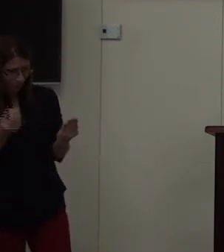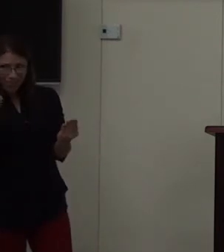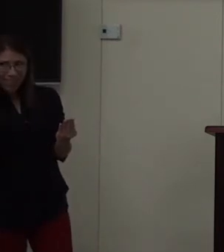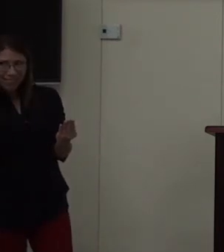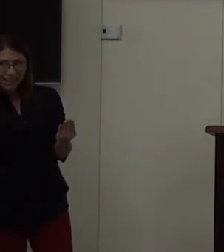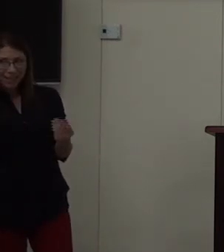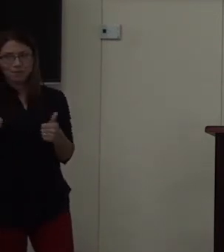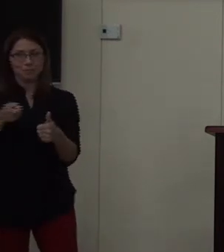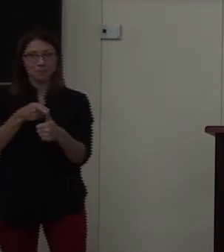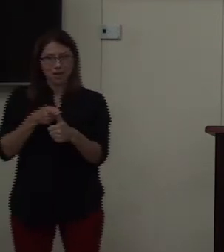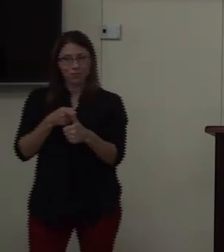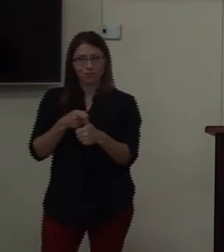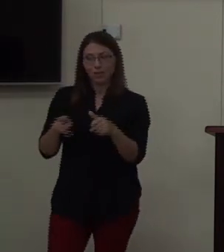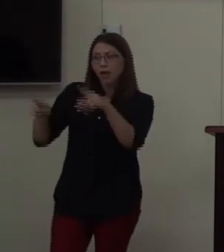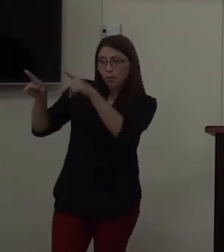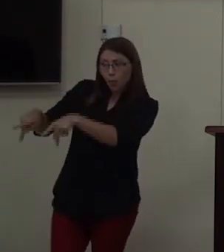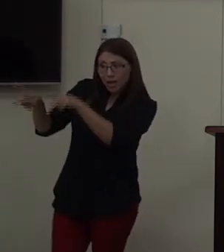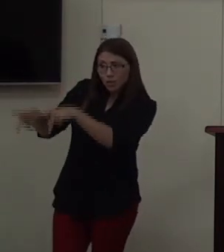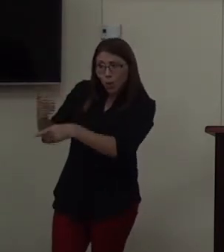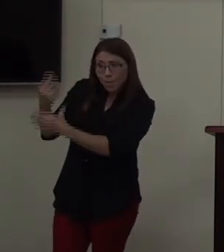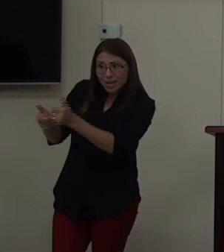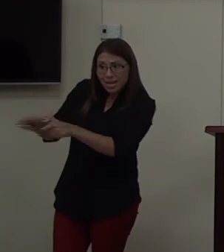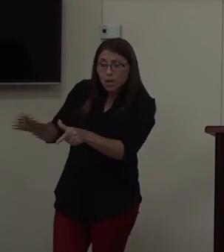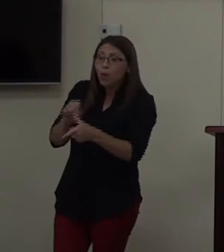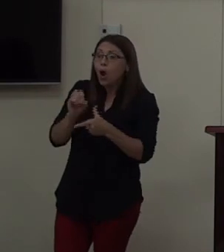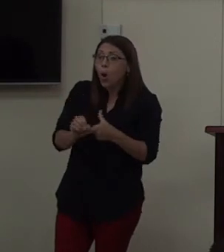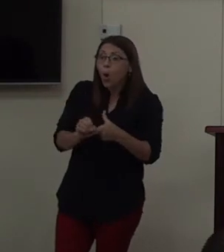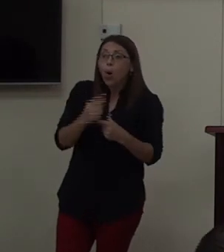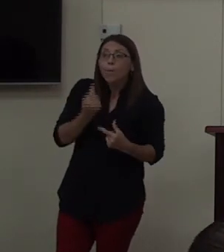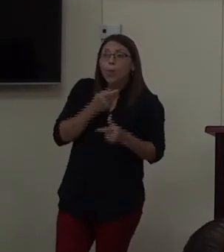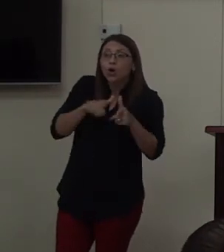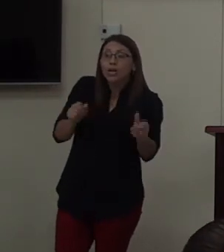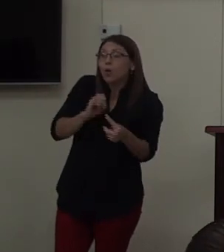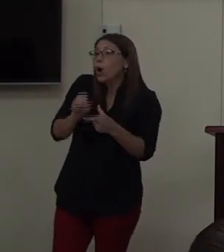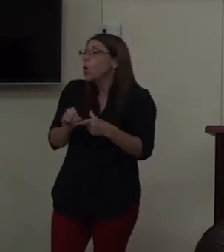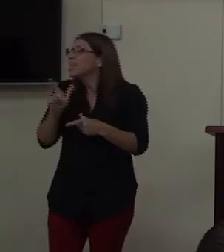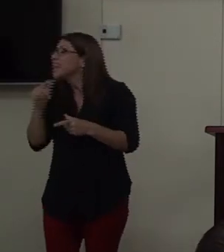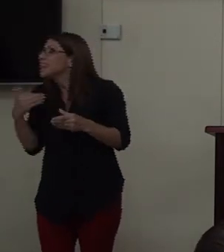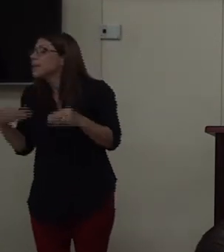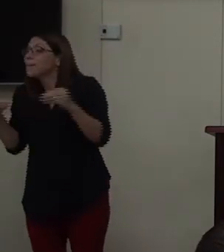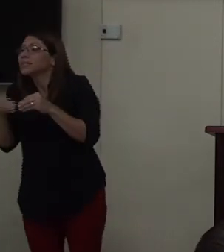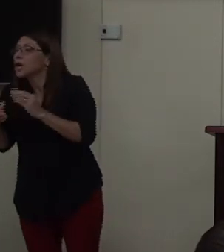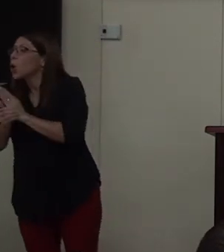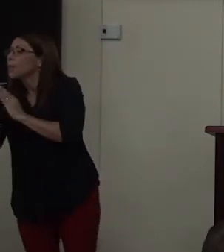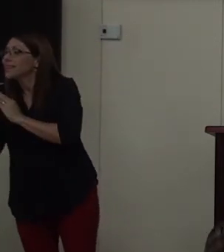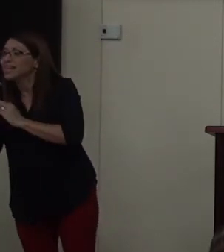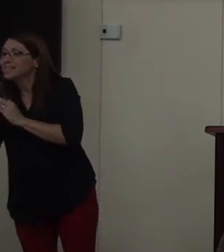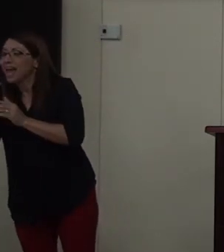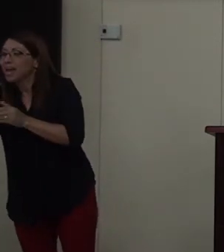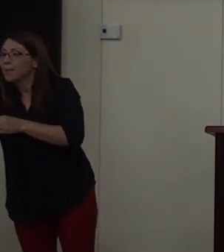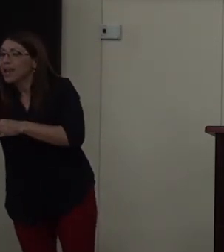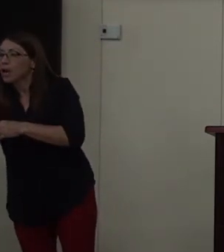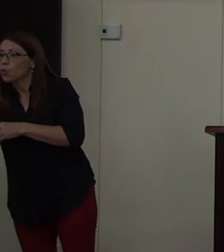población bilingüe o monolingüe o más competente en español. ¿Quiénes tienen más competencia en maleco? Dos personas mayores